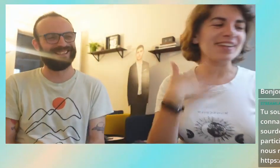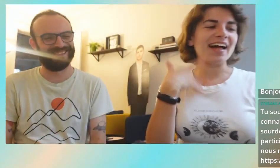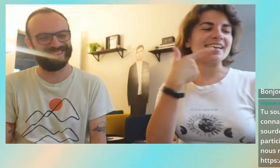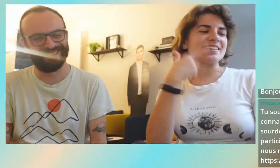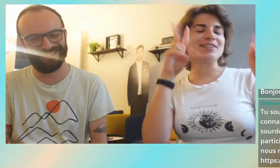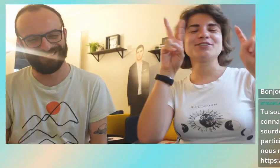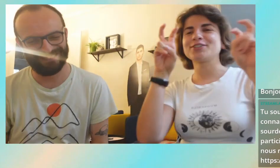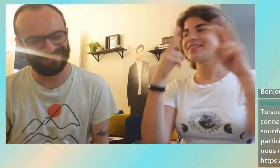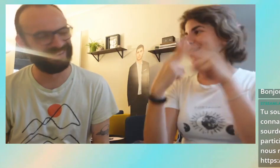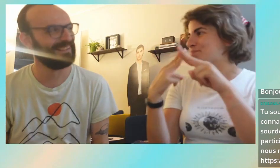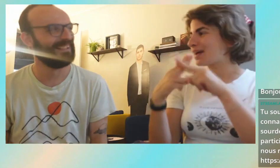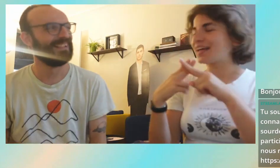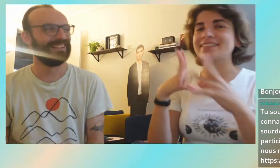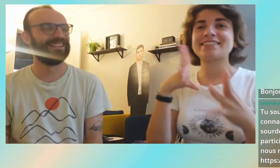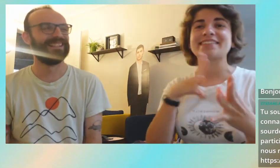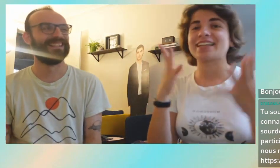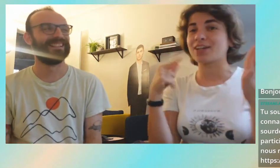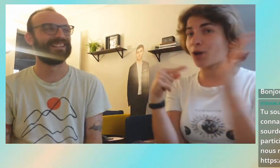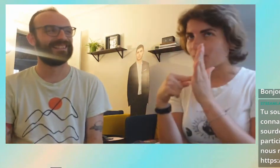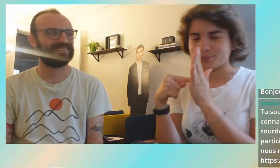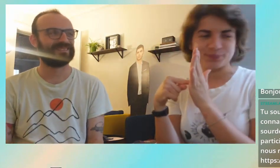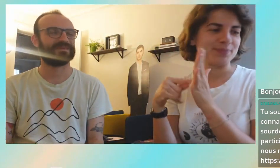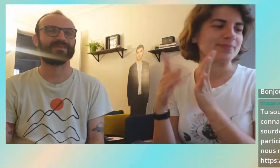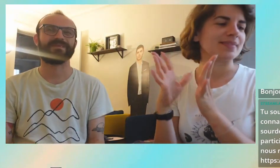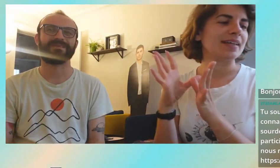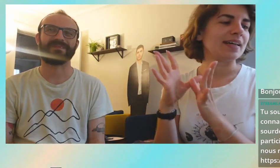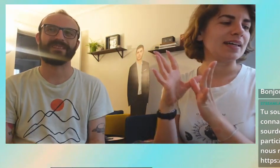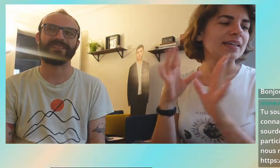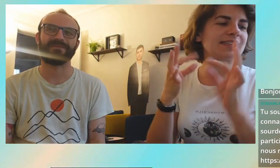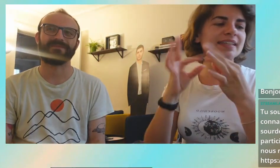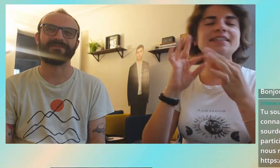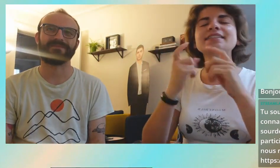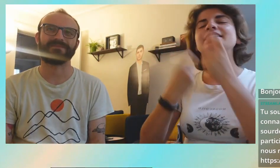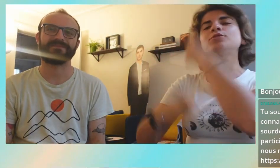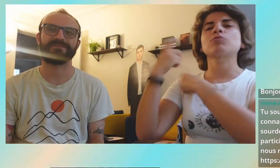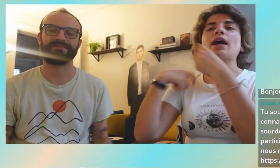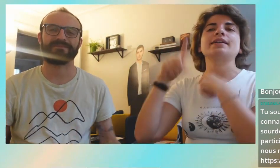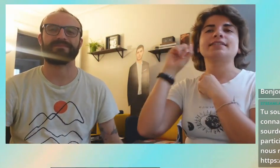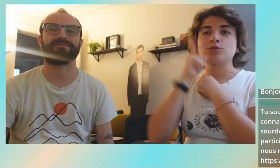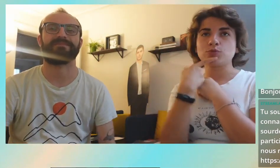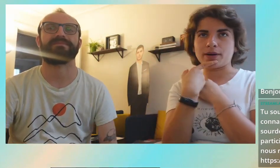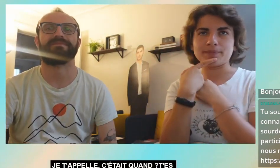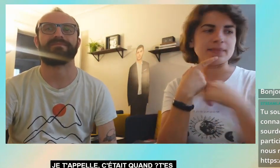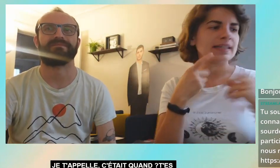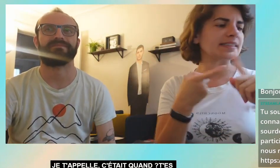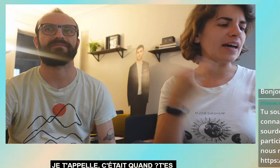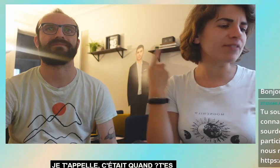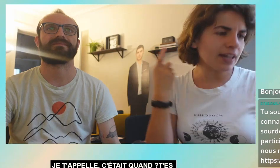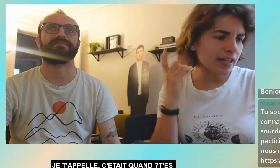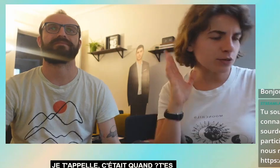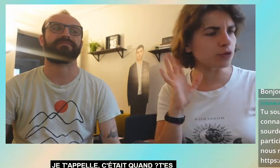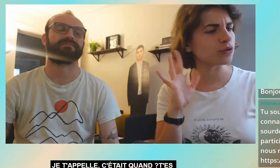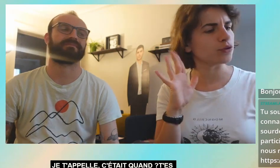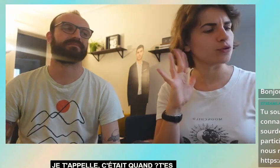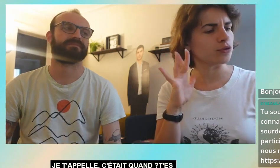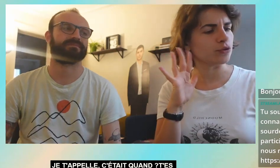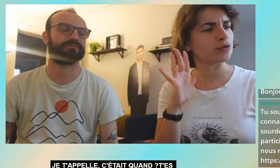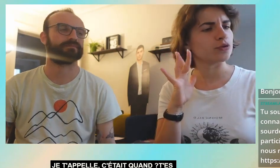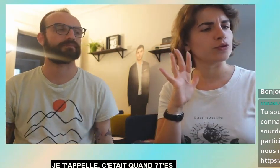Voilà, le jeu s'appelle C'était quand? C'est l'histoire des sourds. Ça vient